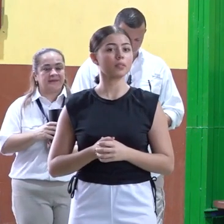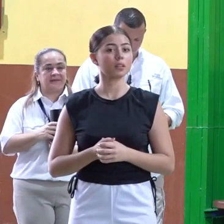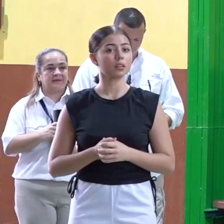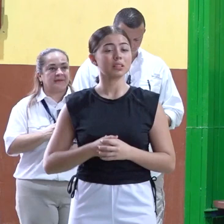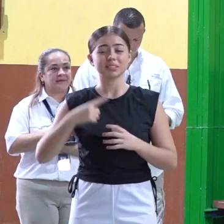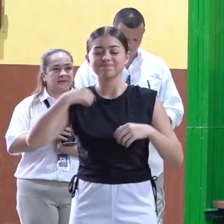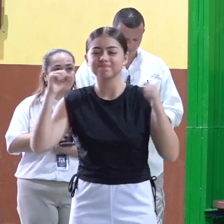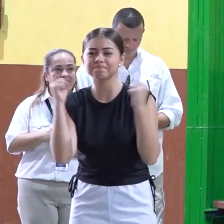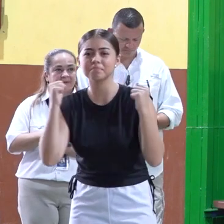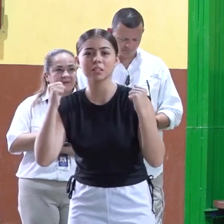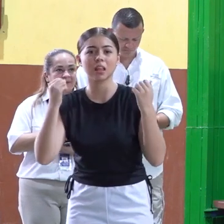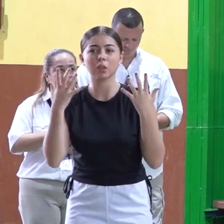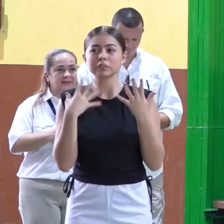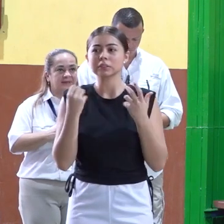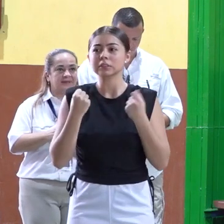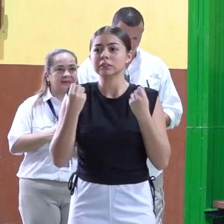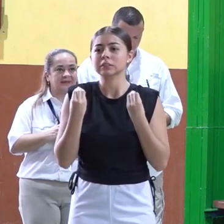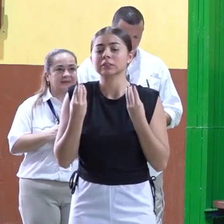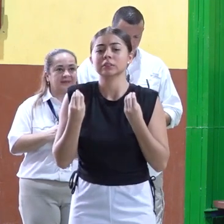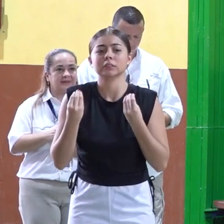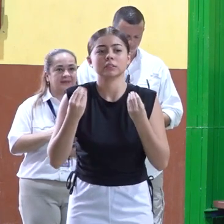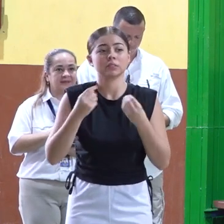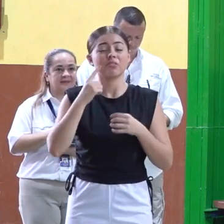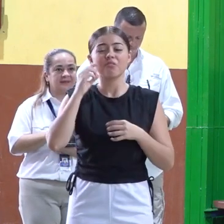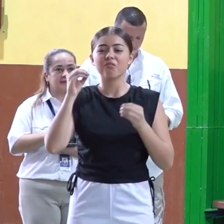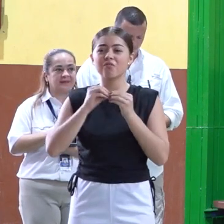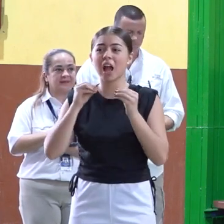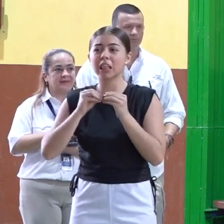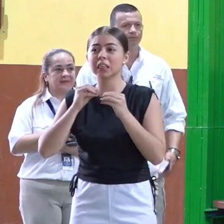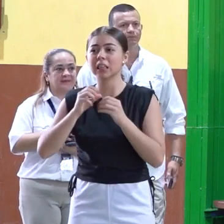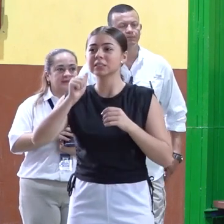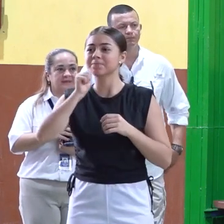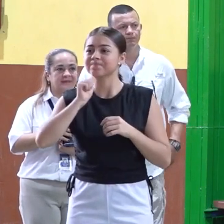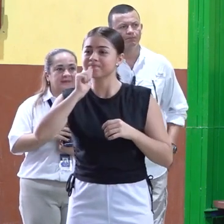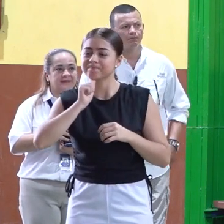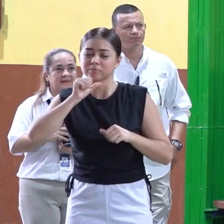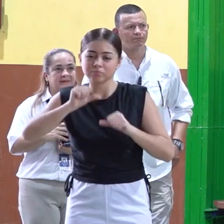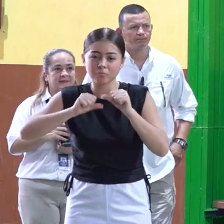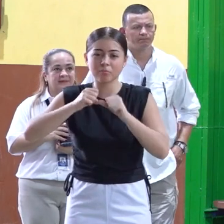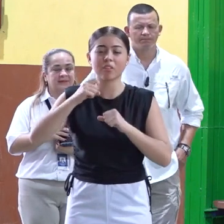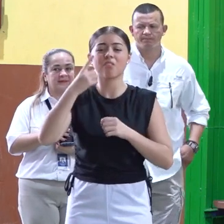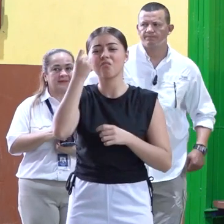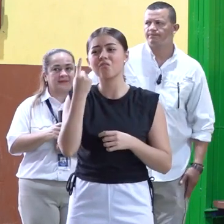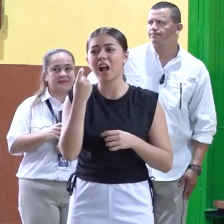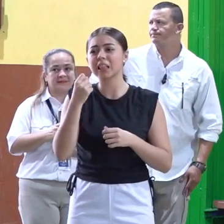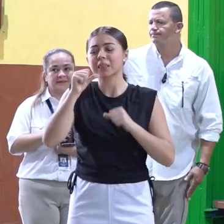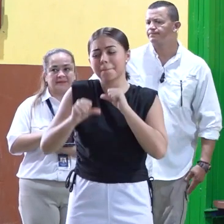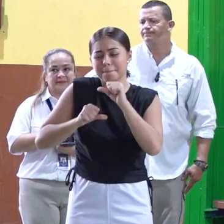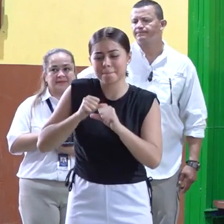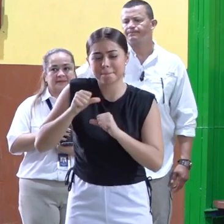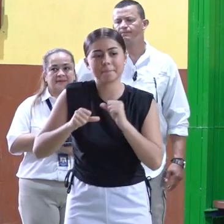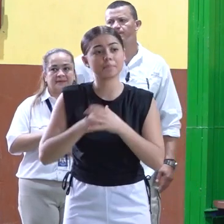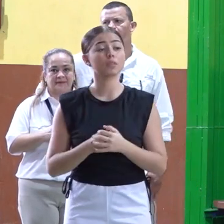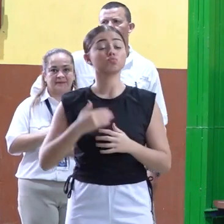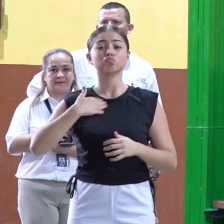el temor, la falta de resiliencia y la falta de perseverancia. Y